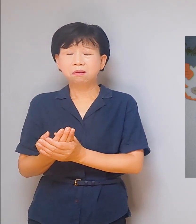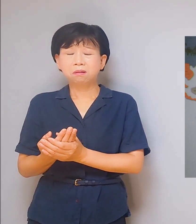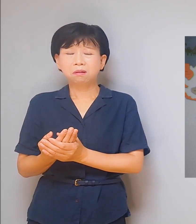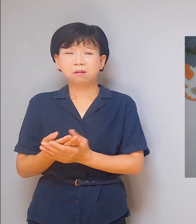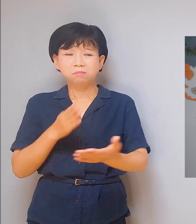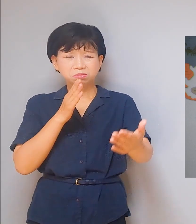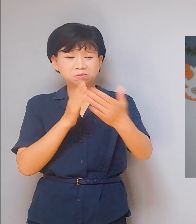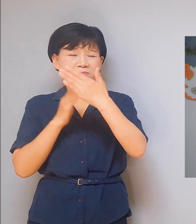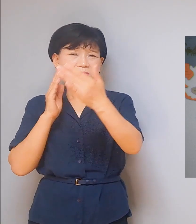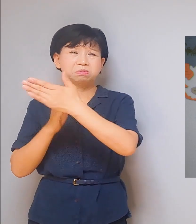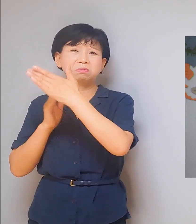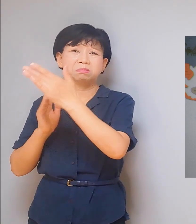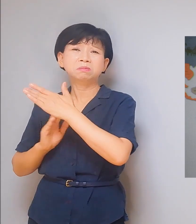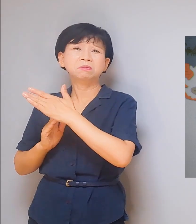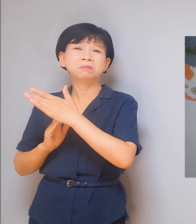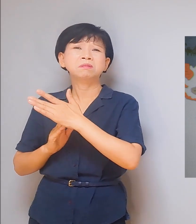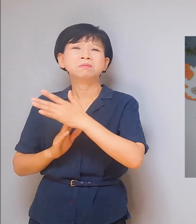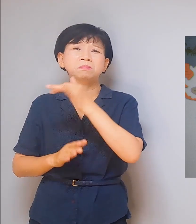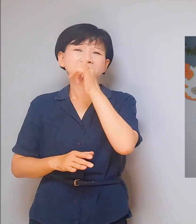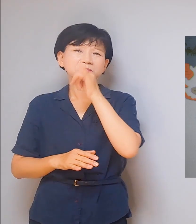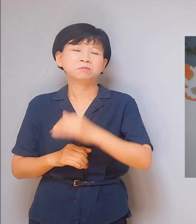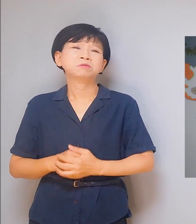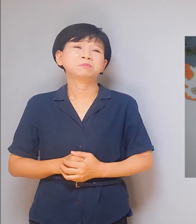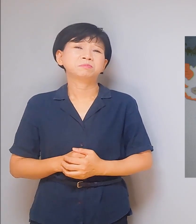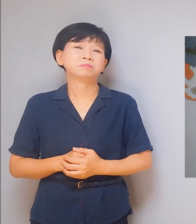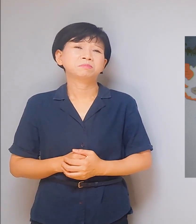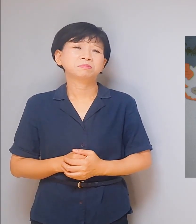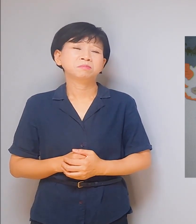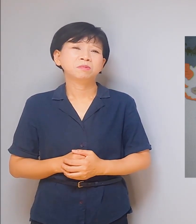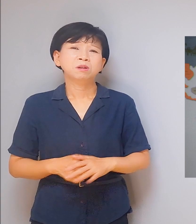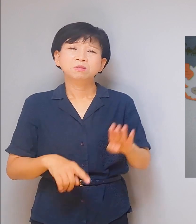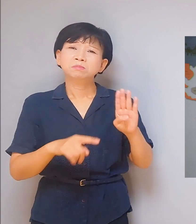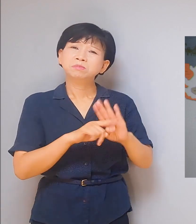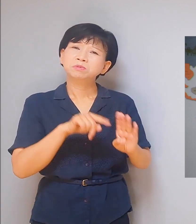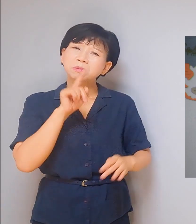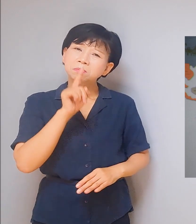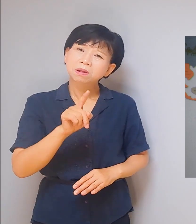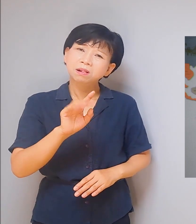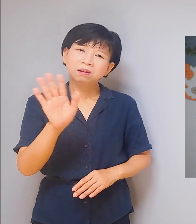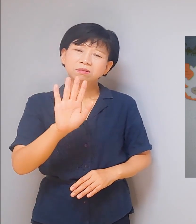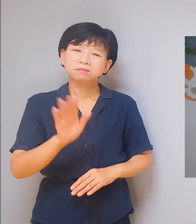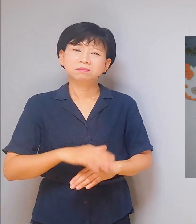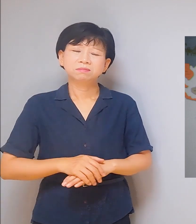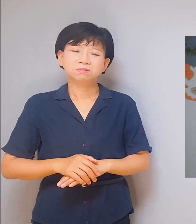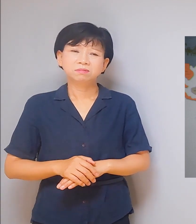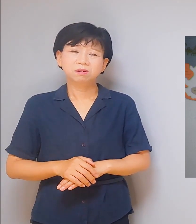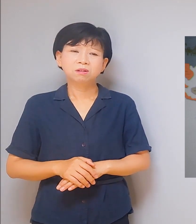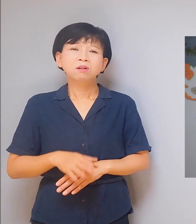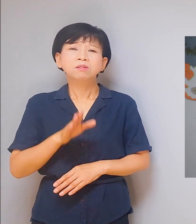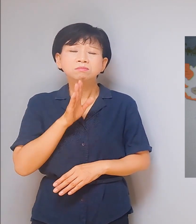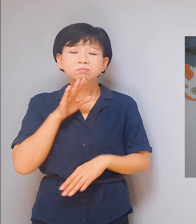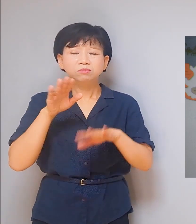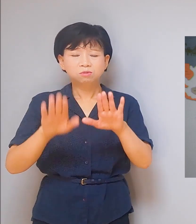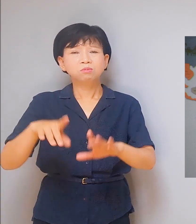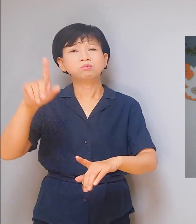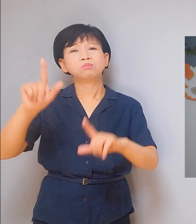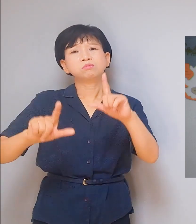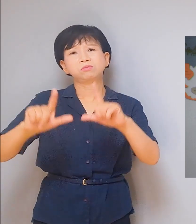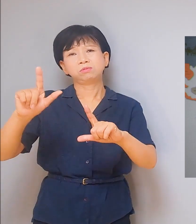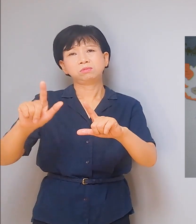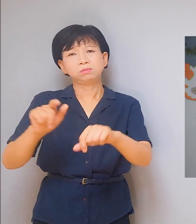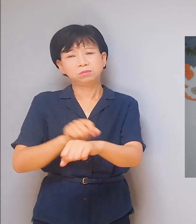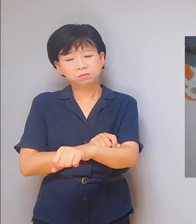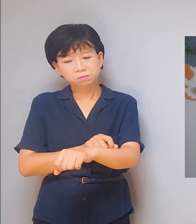일들이 비일비재하다는 거죠. 제가 부정적으로 말한다기보다는요, 그게 현실이라는 거예요.